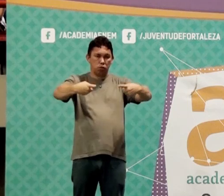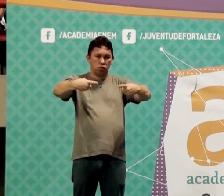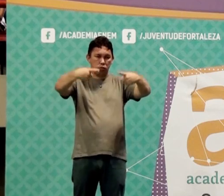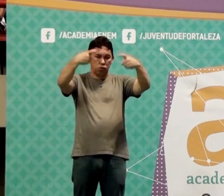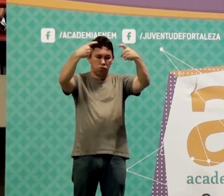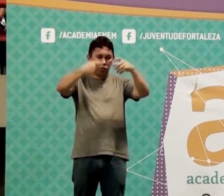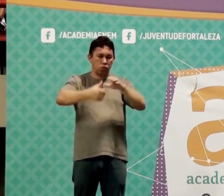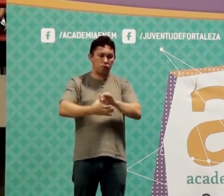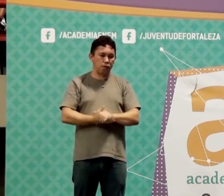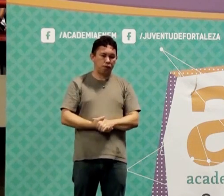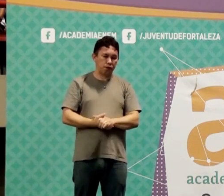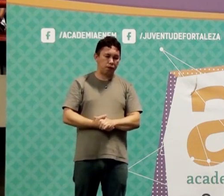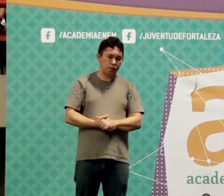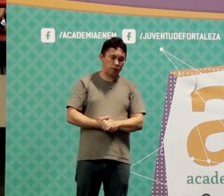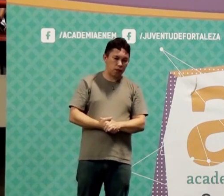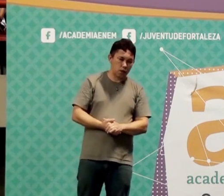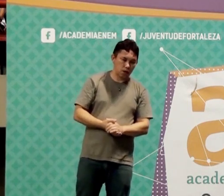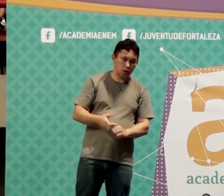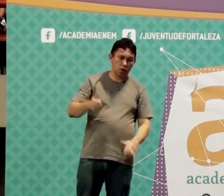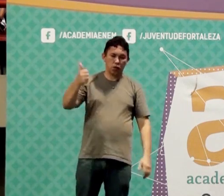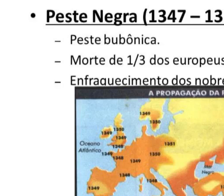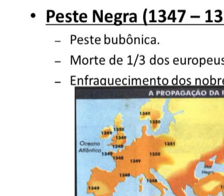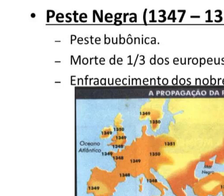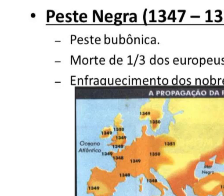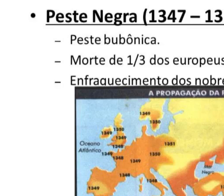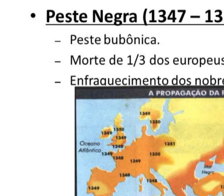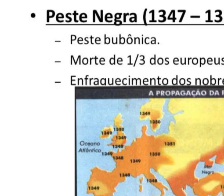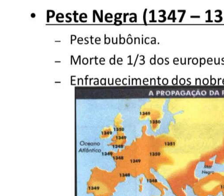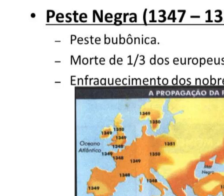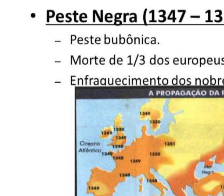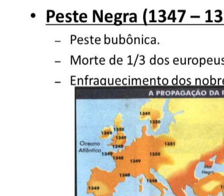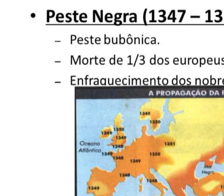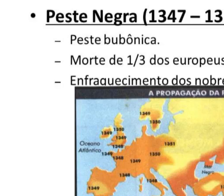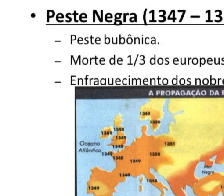2 datas, anote aí, ó. Primeira data você vai botar, ó,